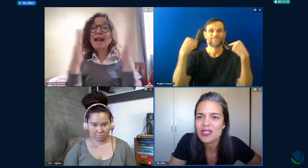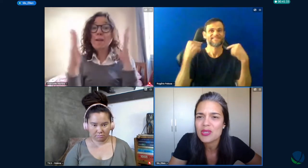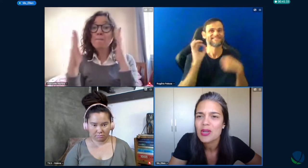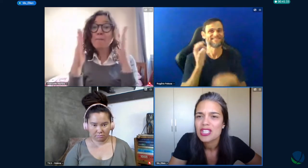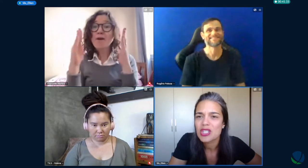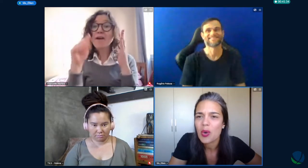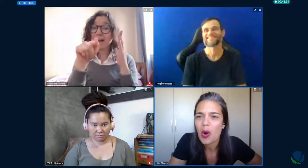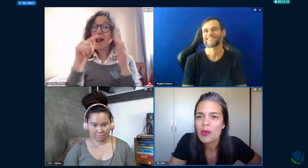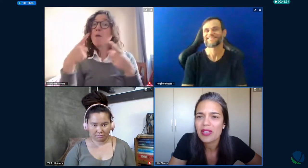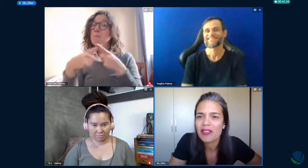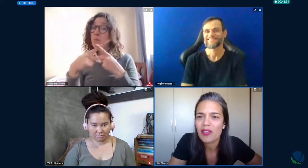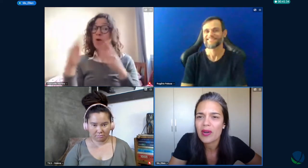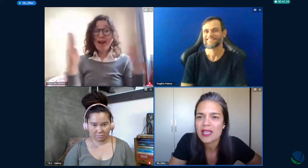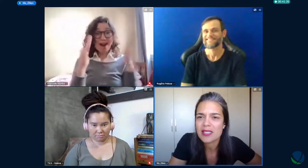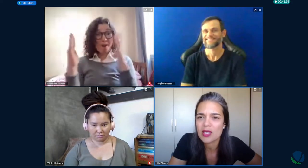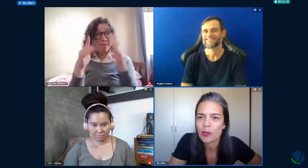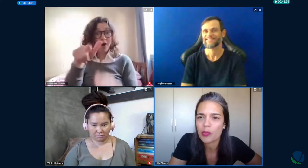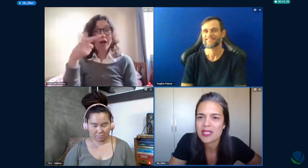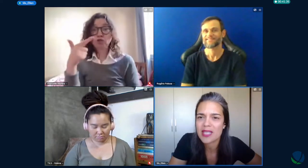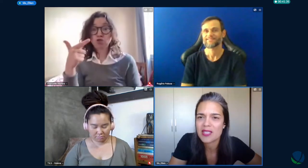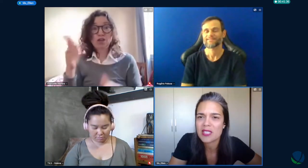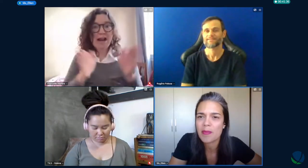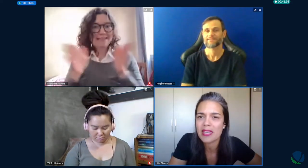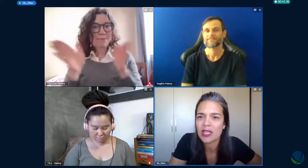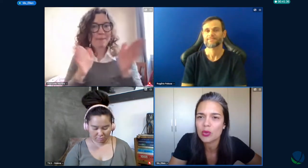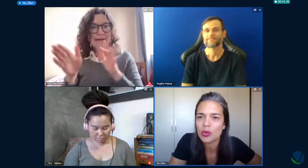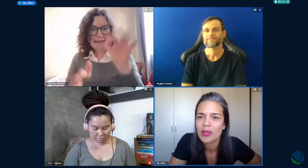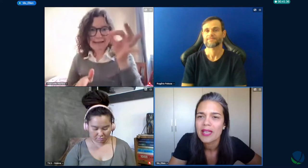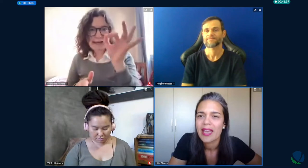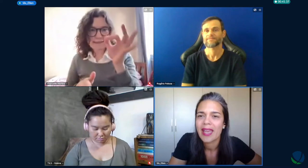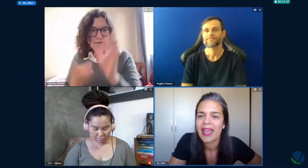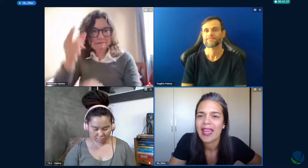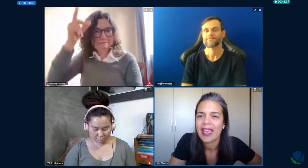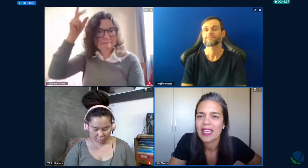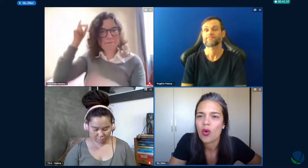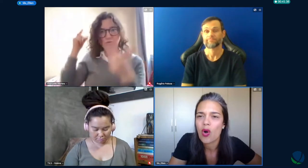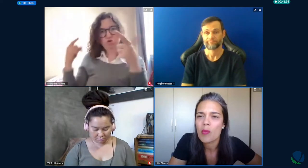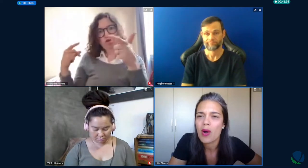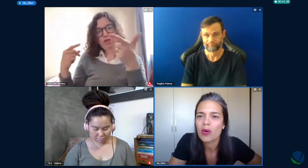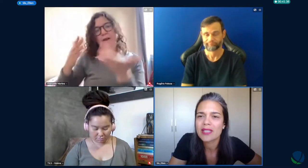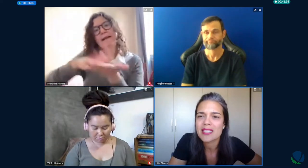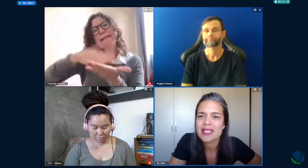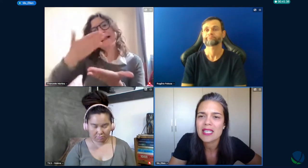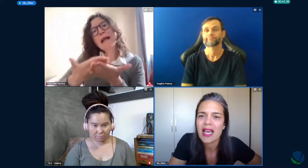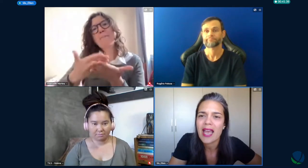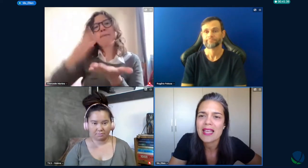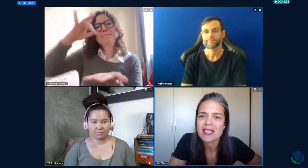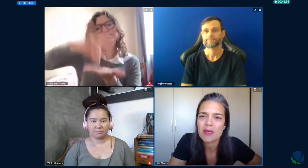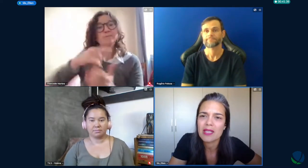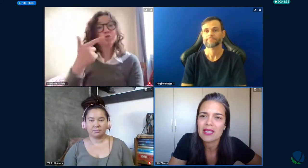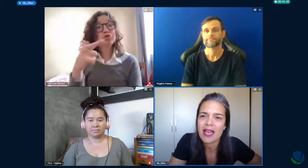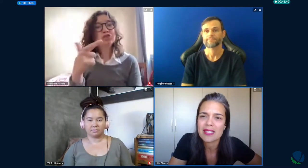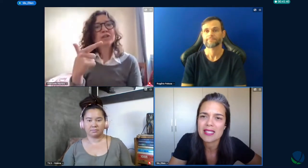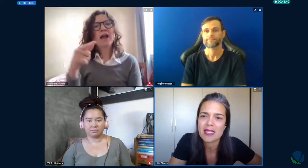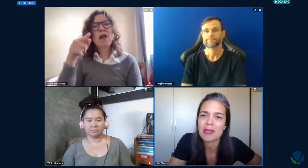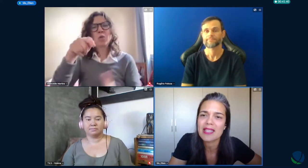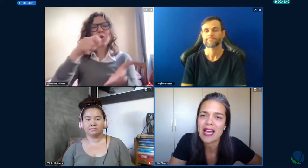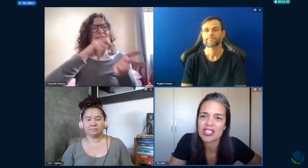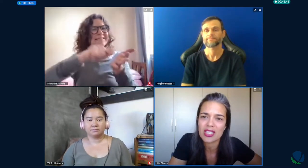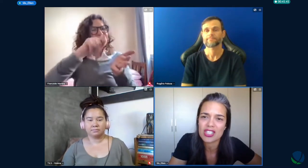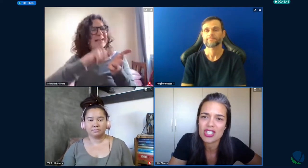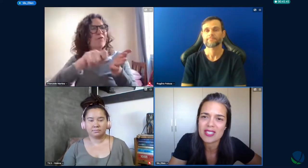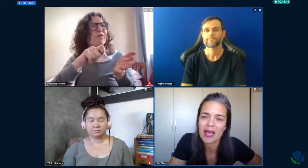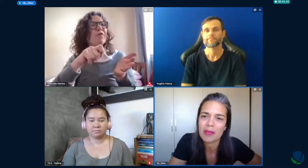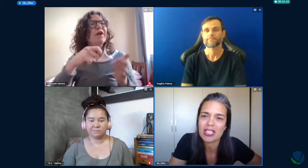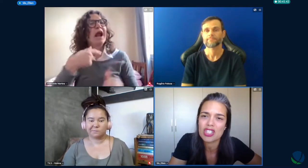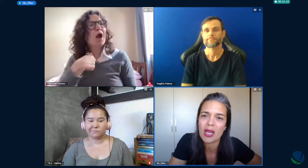sobre isso, de como que foi esse seu processo, esse período, e como acontecia essa